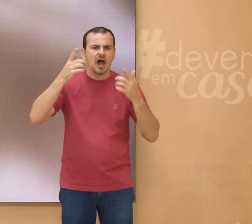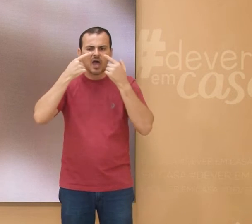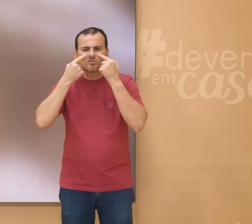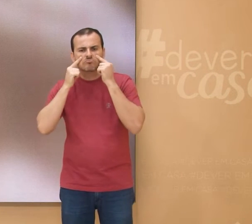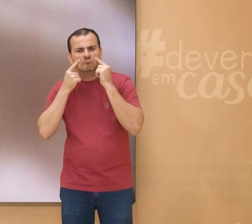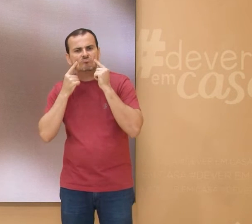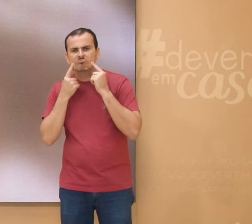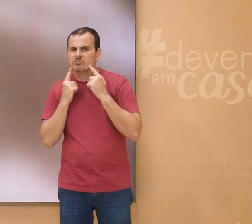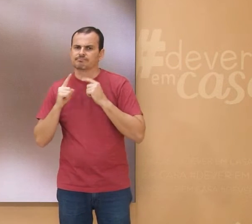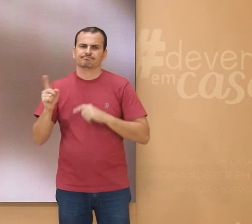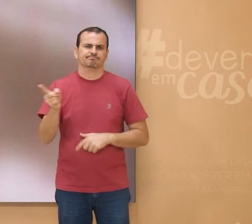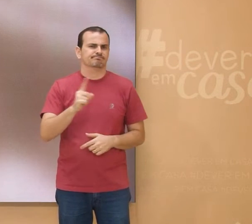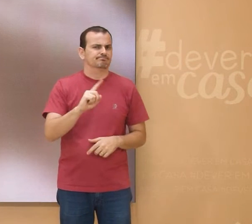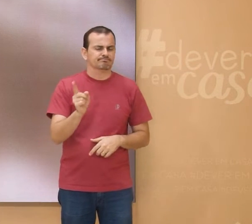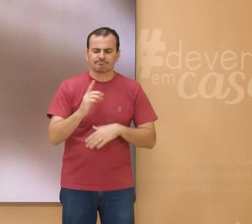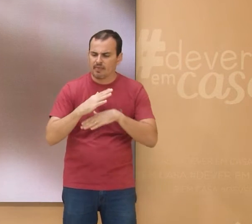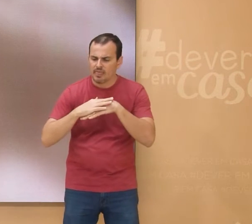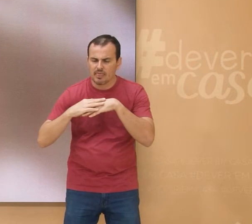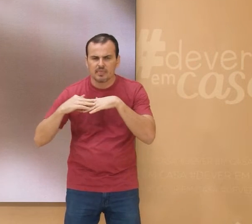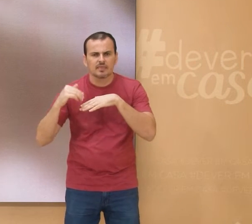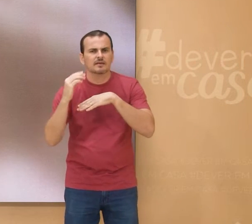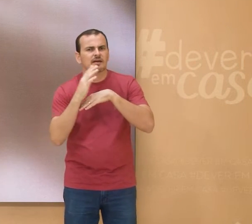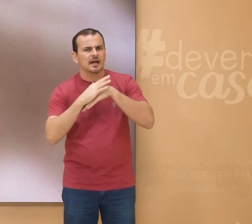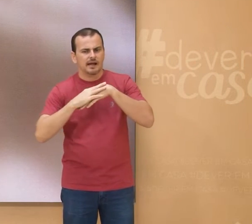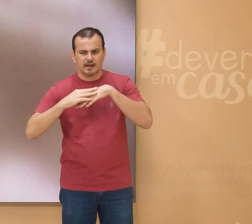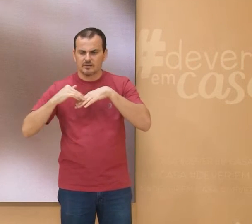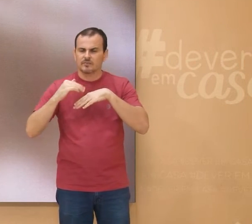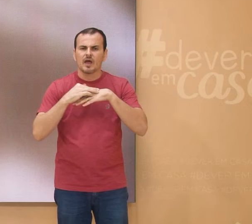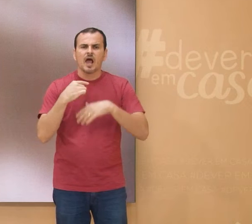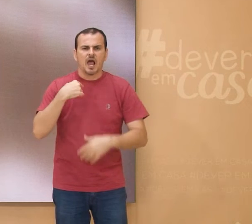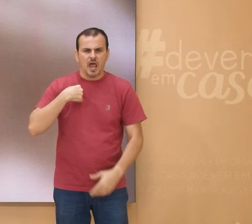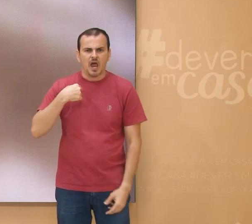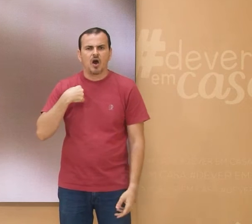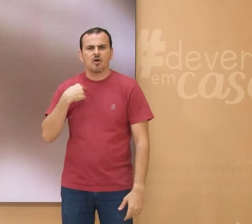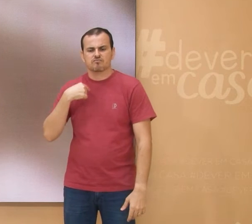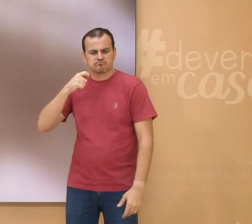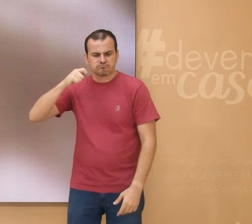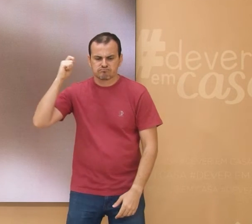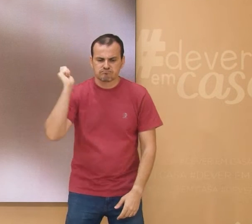Não chore, querida. Sou uma fada e vou ajudá-la.